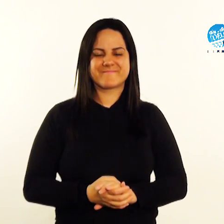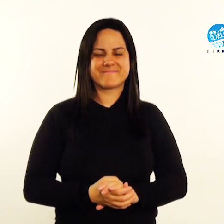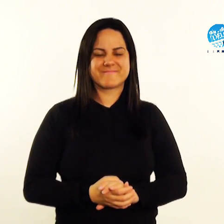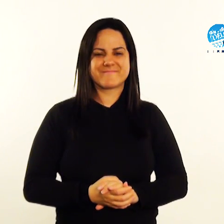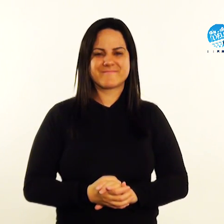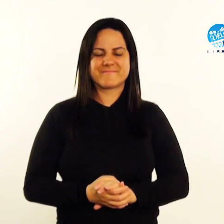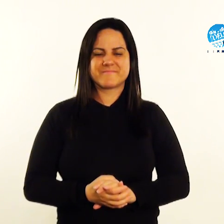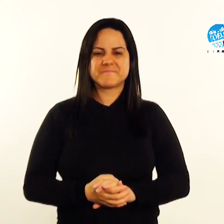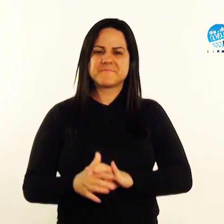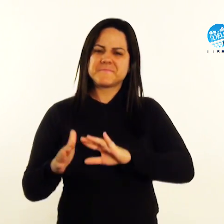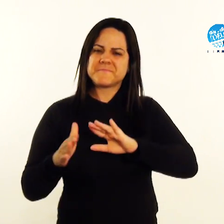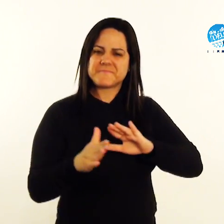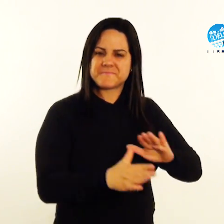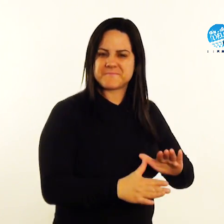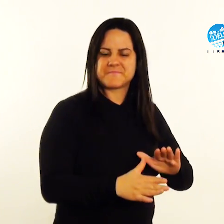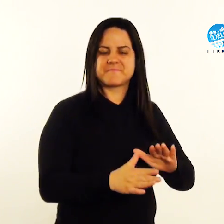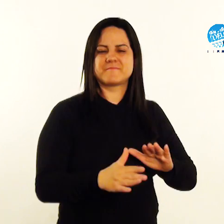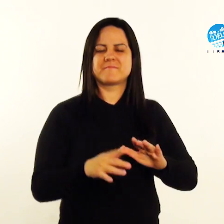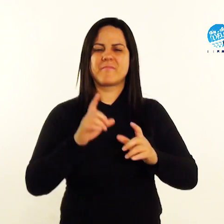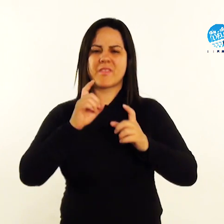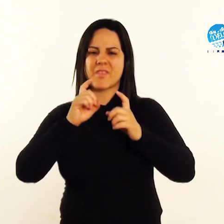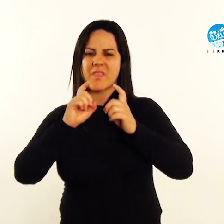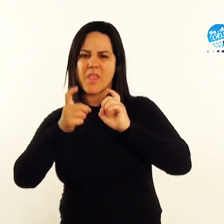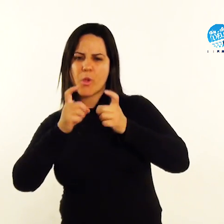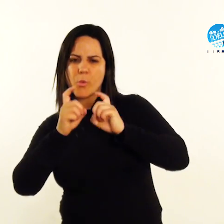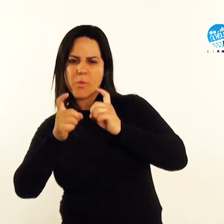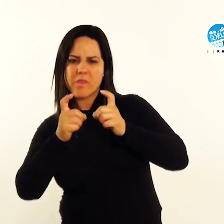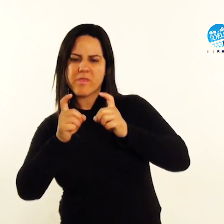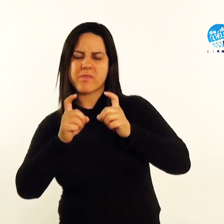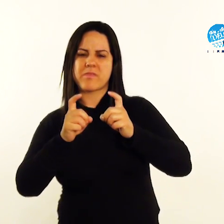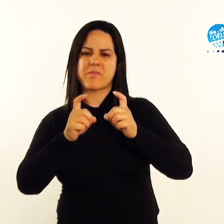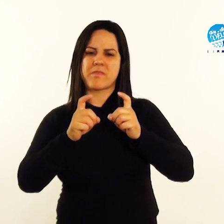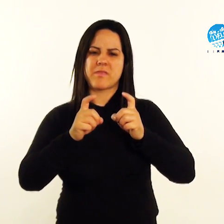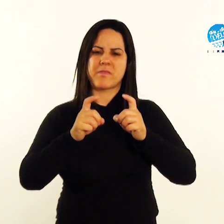Nós estávamos lá naquela reunião do conselho e eu vi um outro testemunho muito especial,